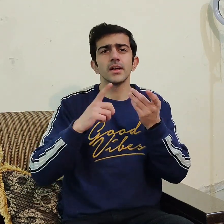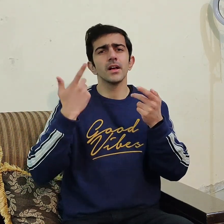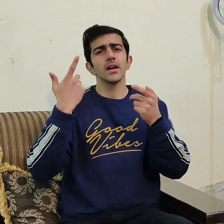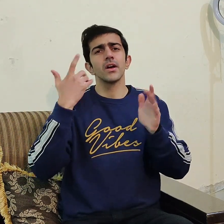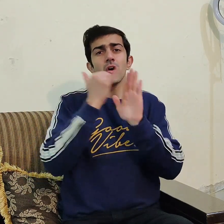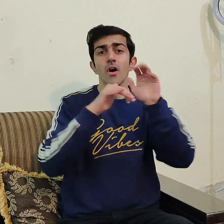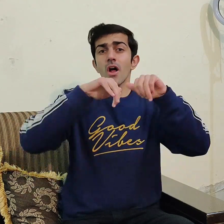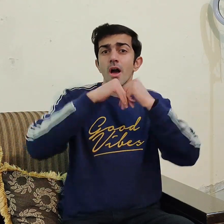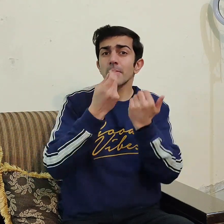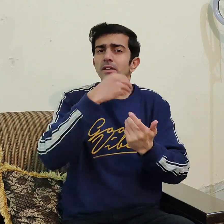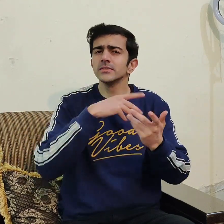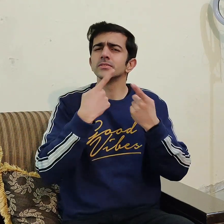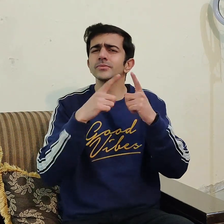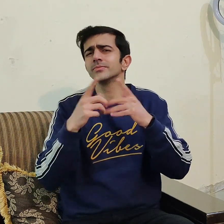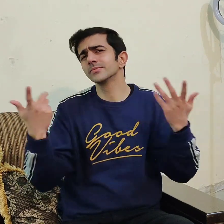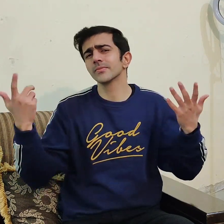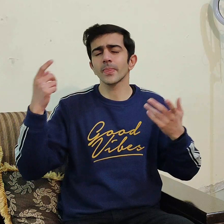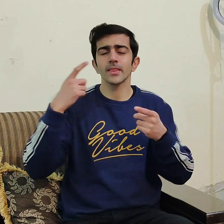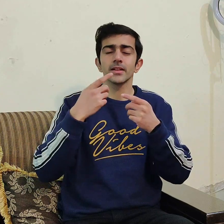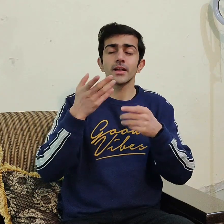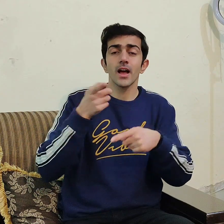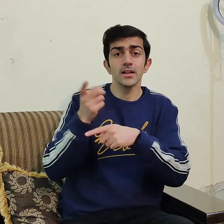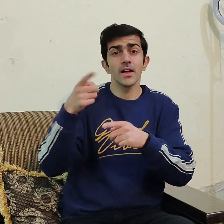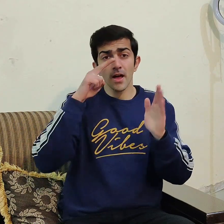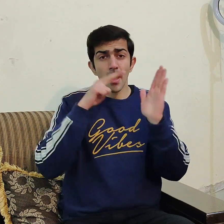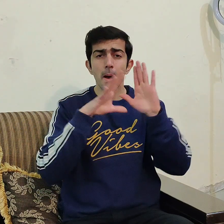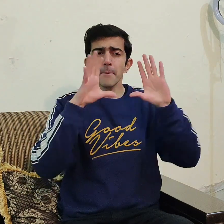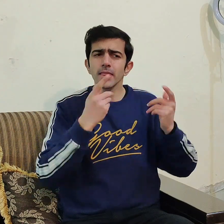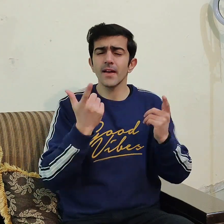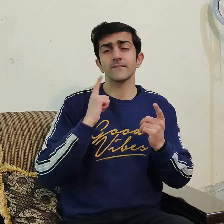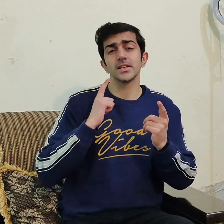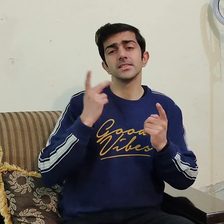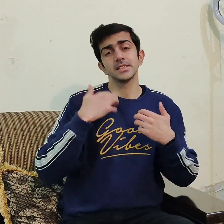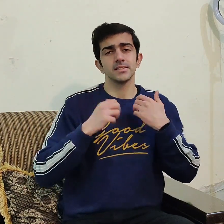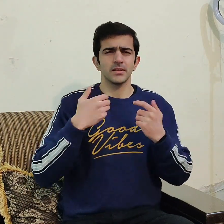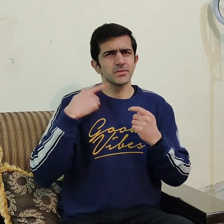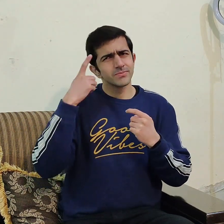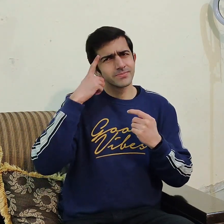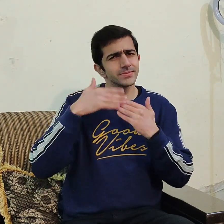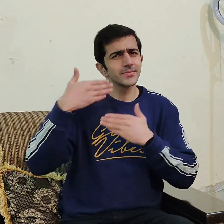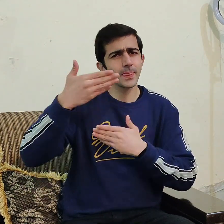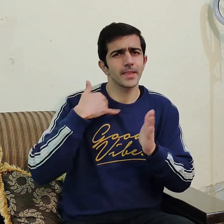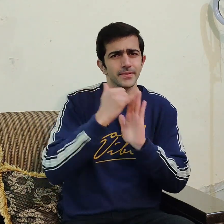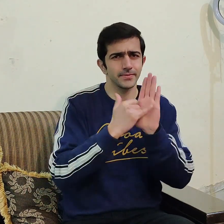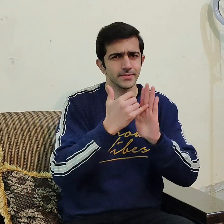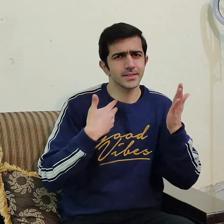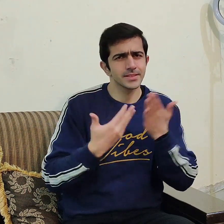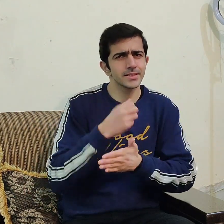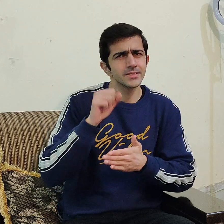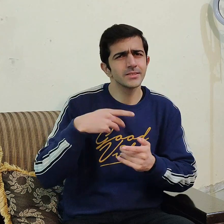हूँ, क्योंकि वो इन वीडियो से जो है वो लर्न करते हैं, तो जहाँ से वो देख के सीखते हैं वो वेट कर रहे थे। तो मैंने सोचा कि